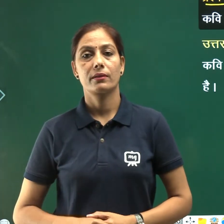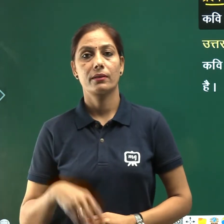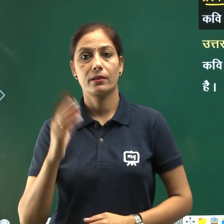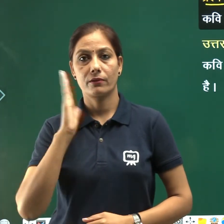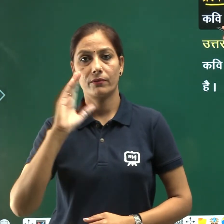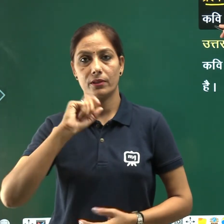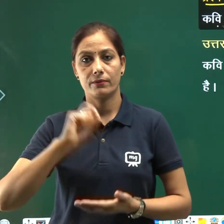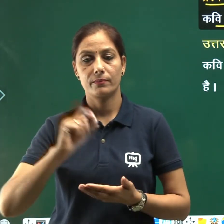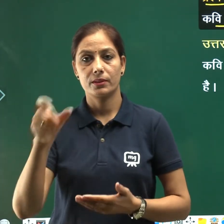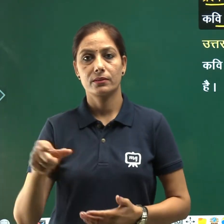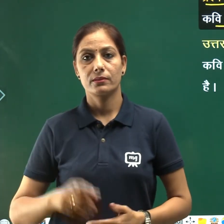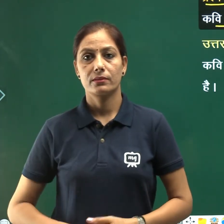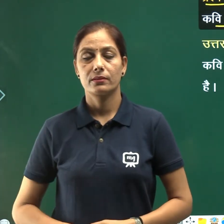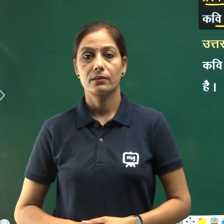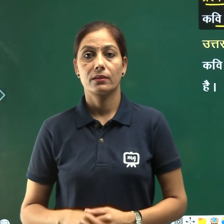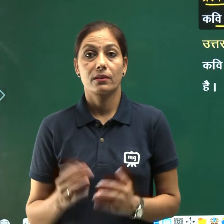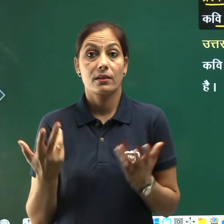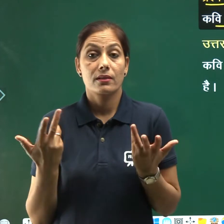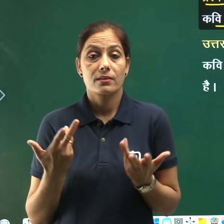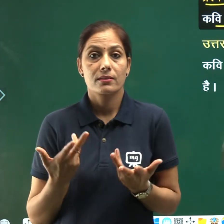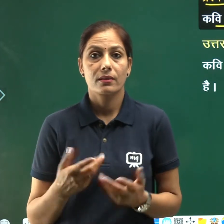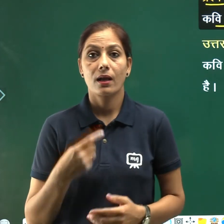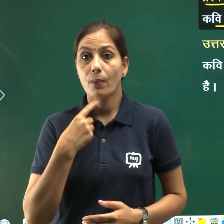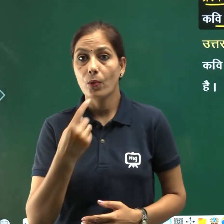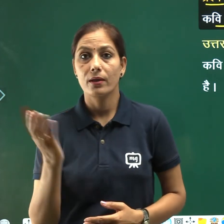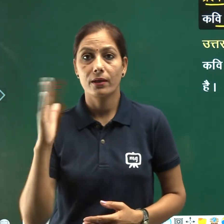कवि किसका आह्वान करता है?